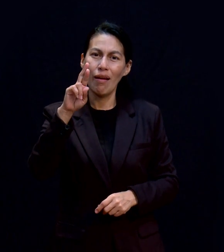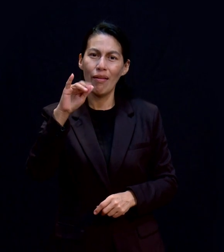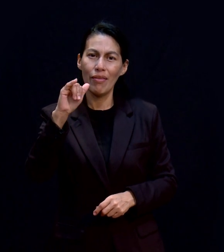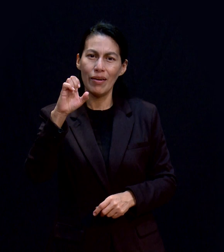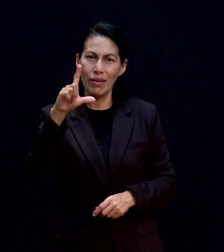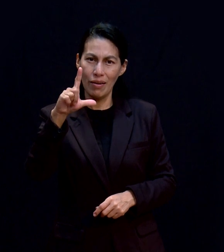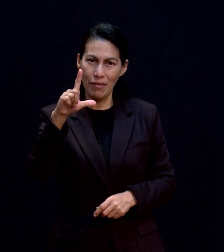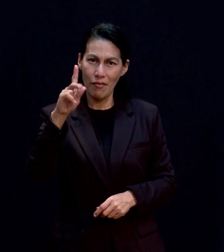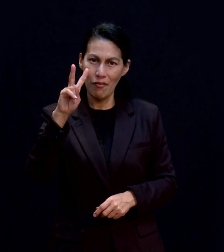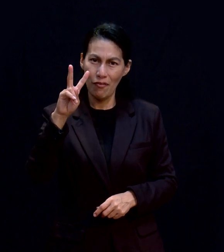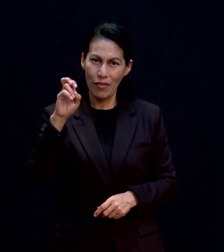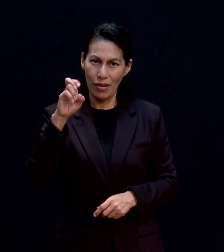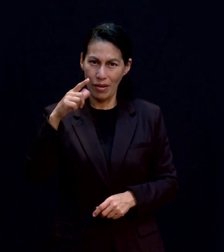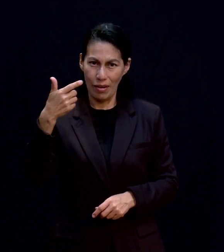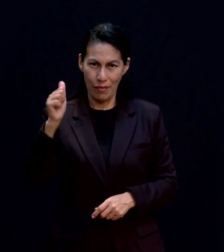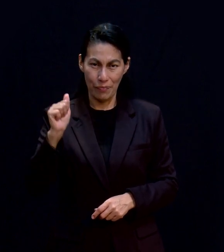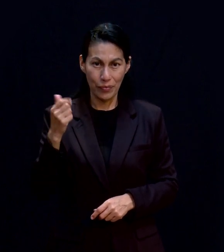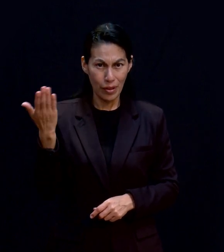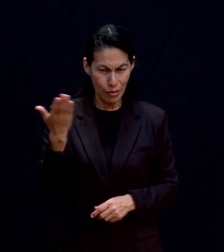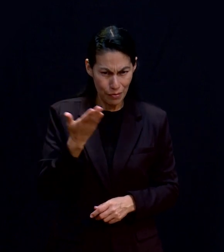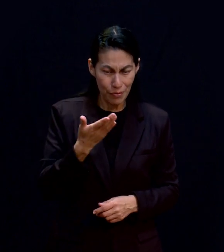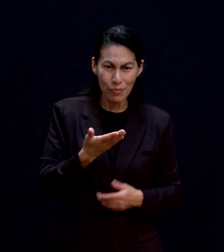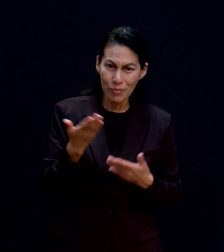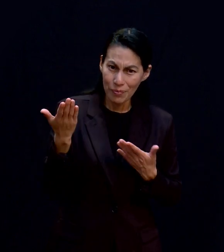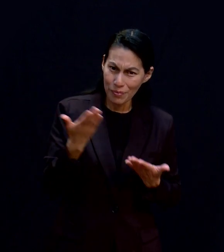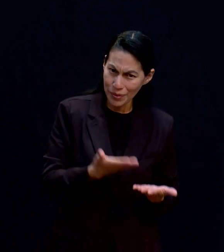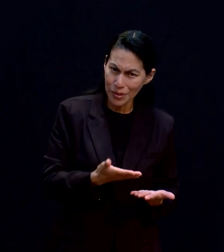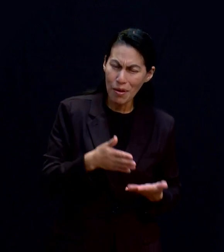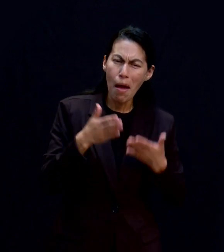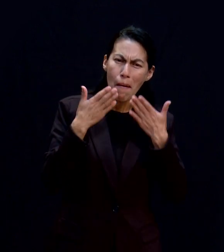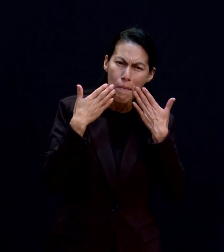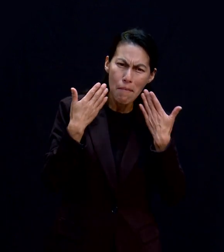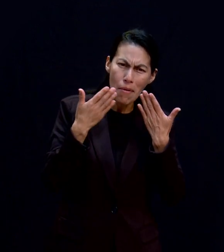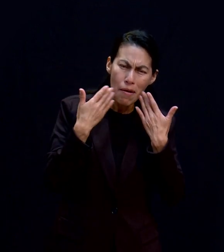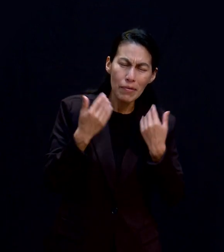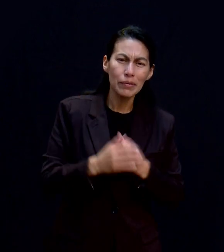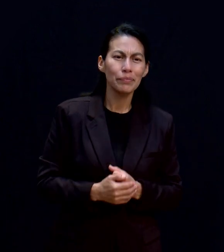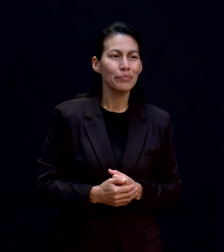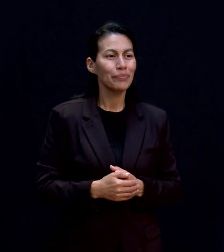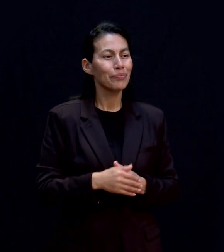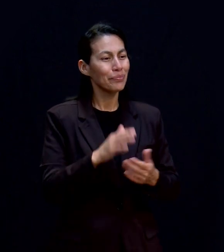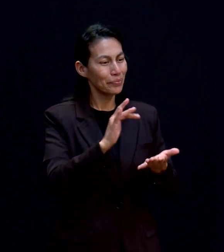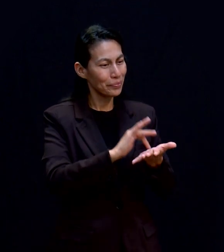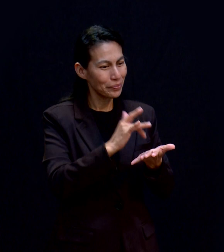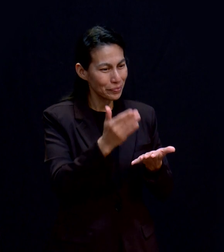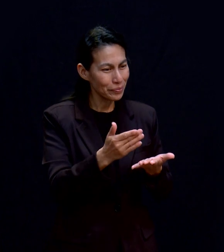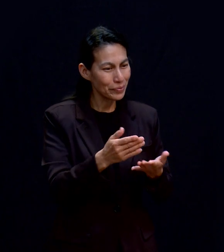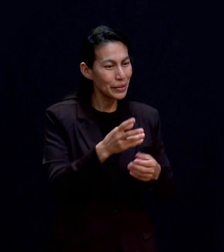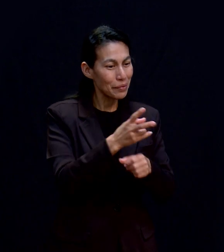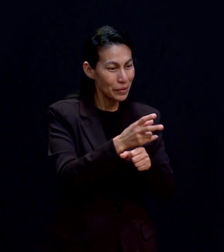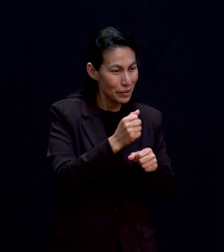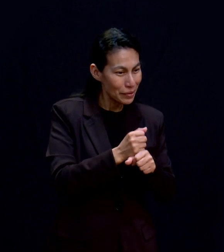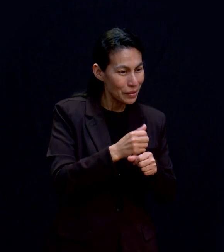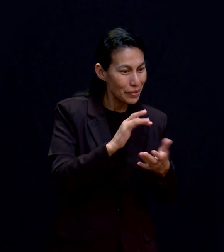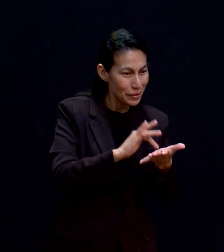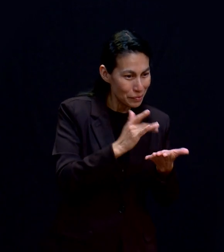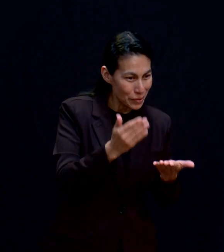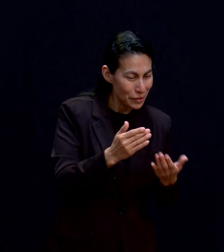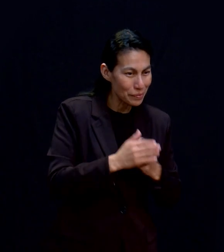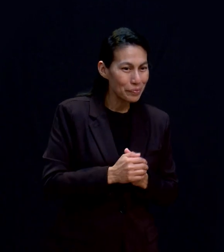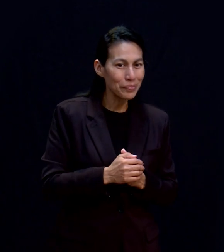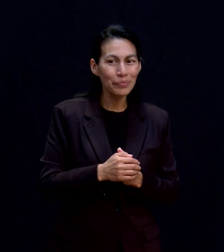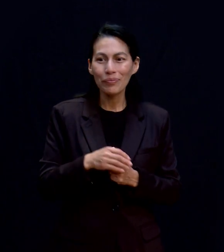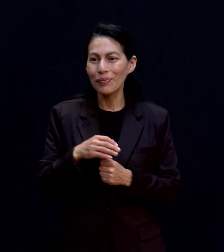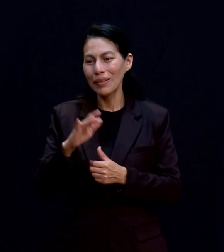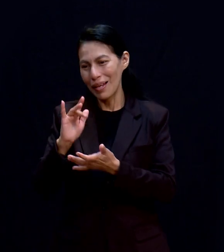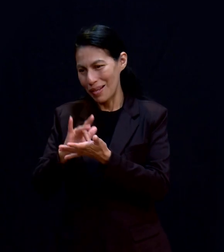ha venido acá para glorificar a dios delante de ustedes adriel gracias por aceptar nuestra invitación gracias por